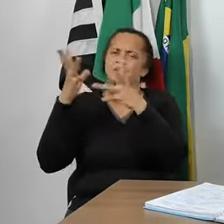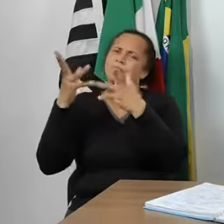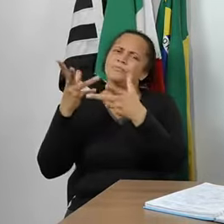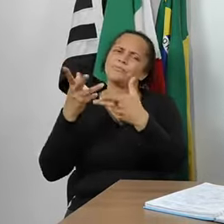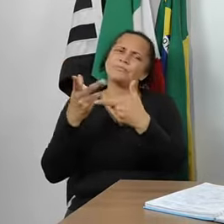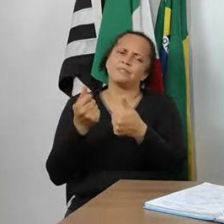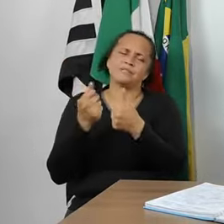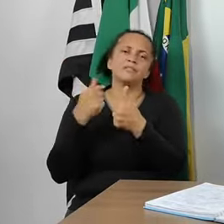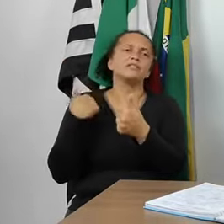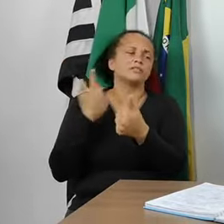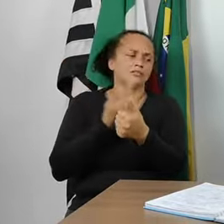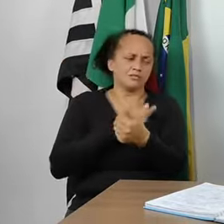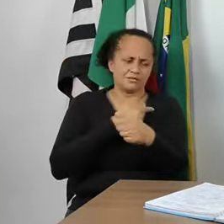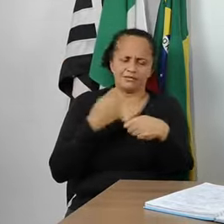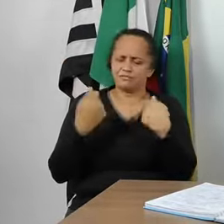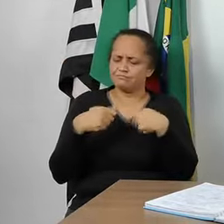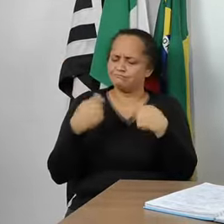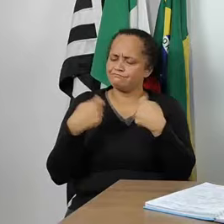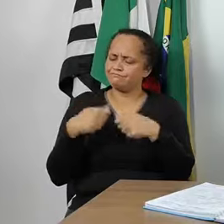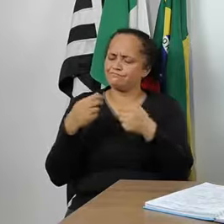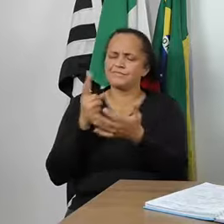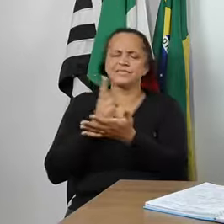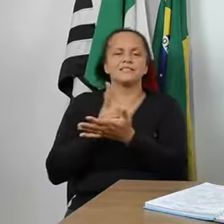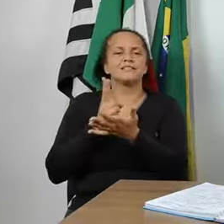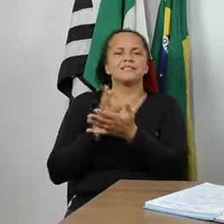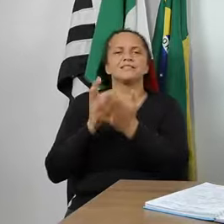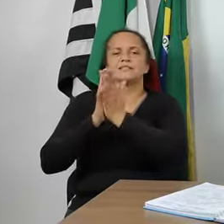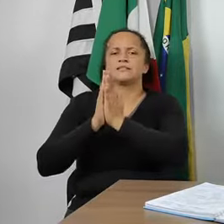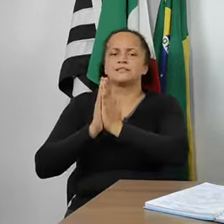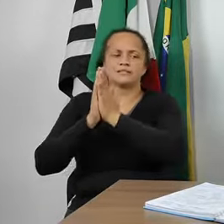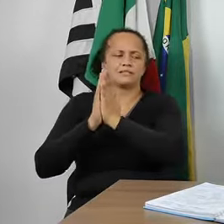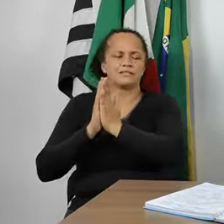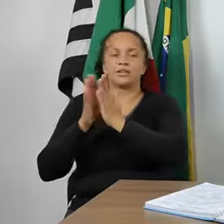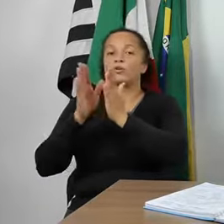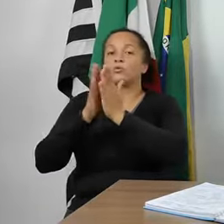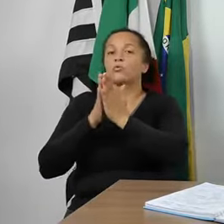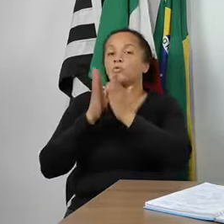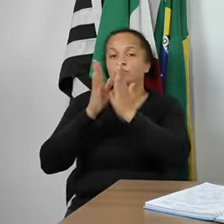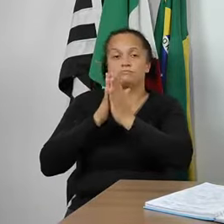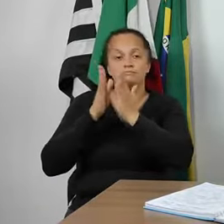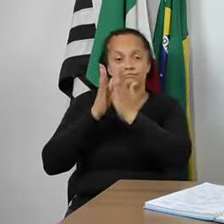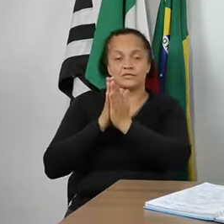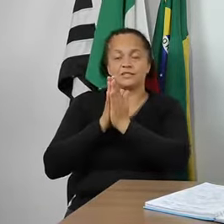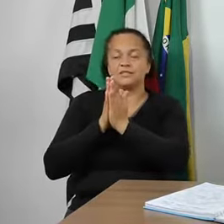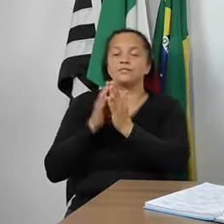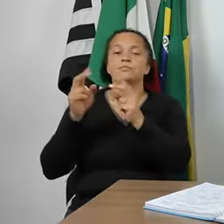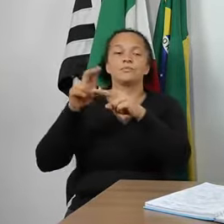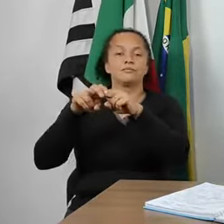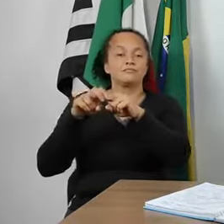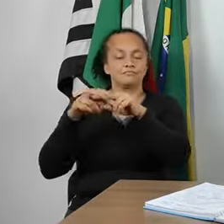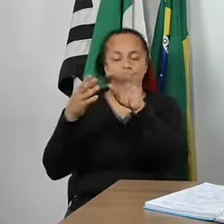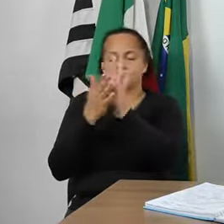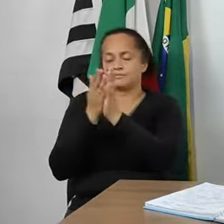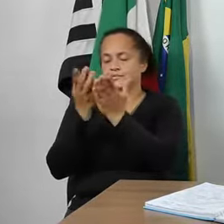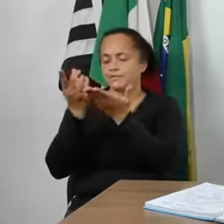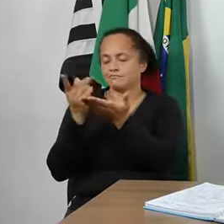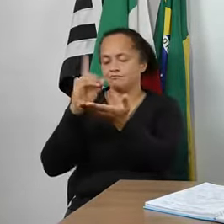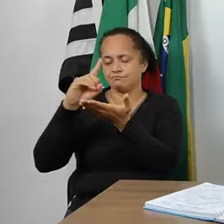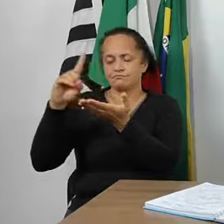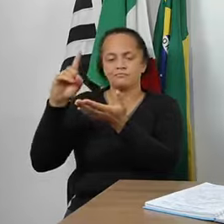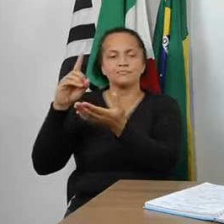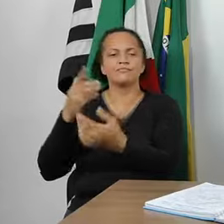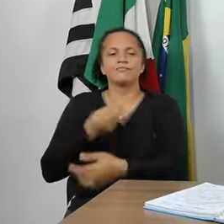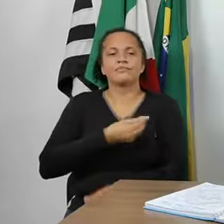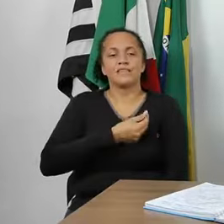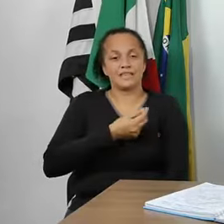apegar a essa palavra, vamos orar segundo essa palavra, que é eterna, que não muda,